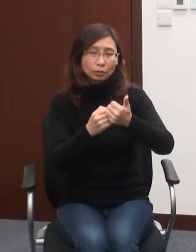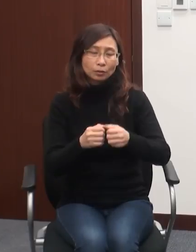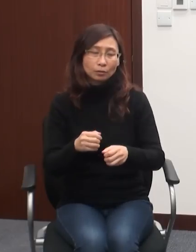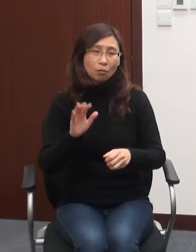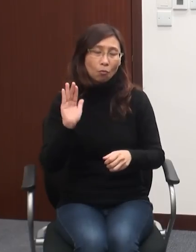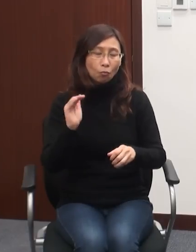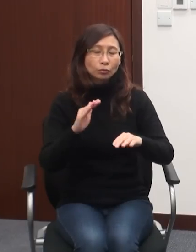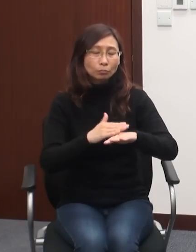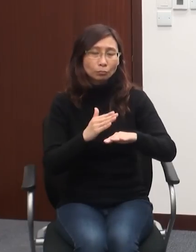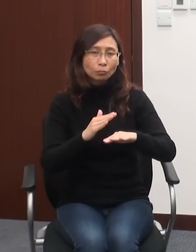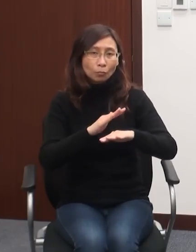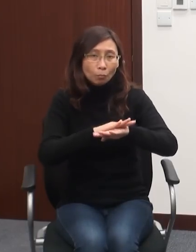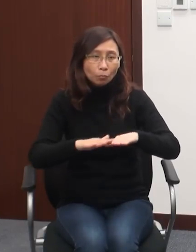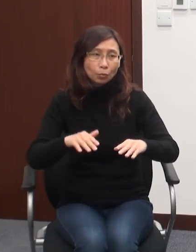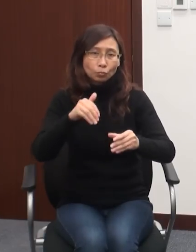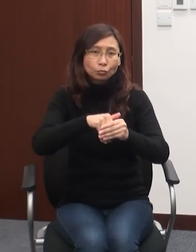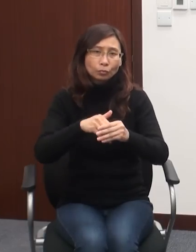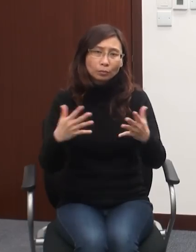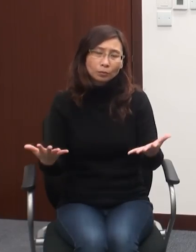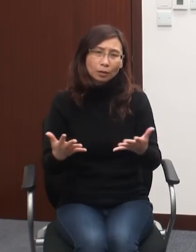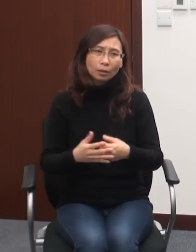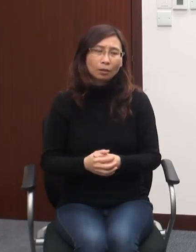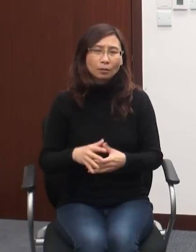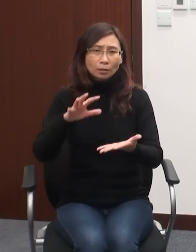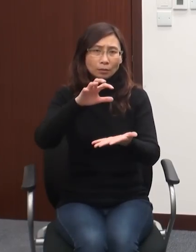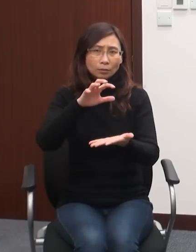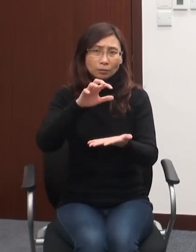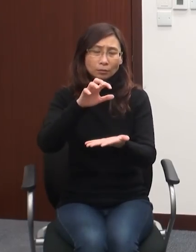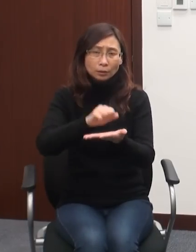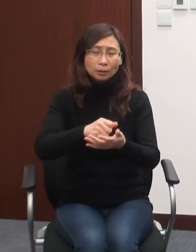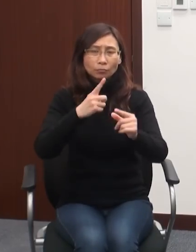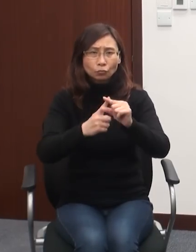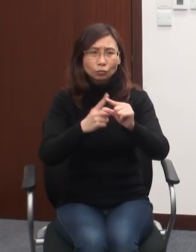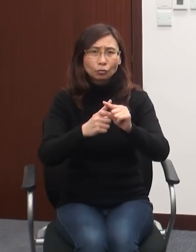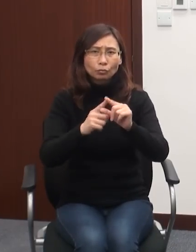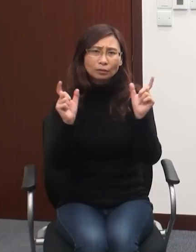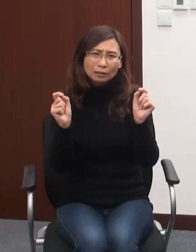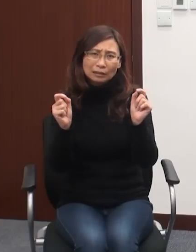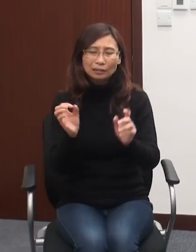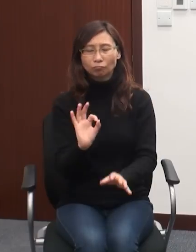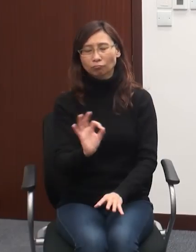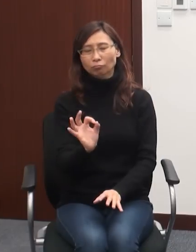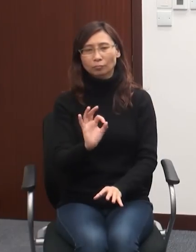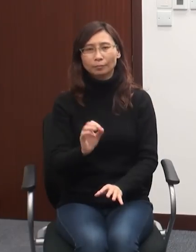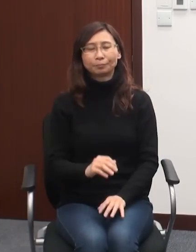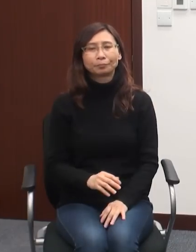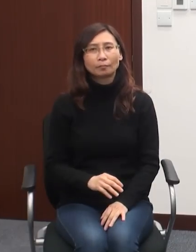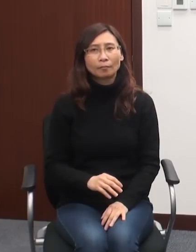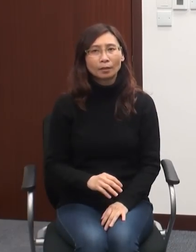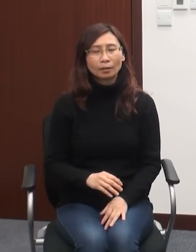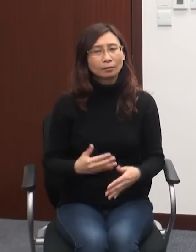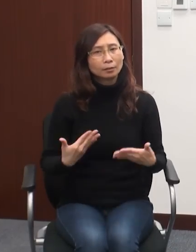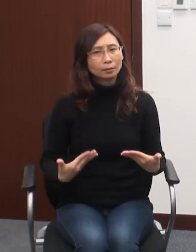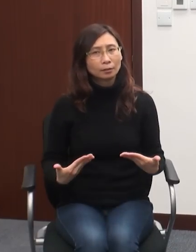乜佔中啫？唔使做佔中啦，係咪？冇意思，因為 喺世界盃咯。 即係咁所以其實而